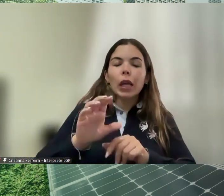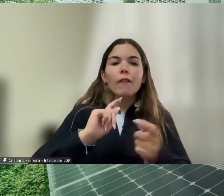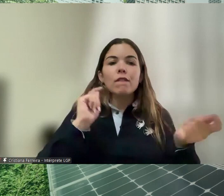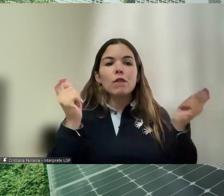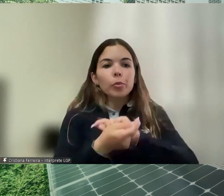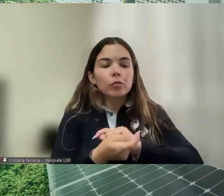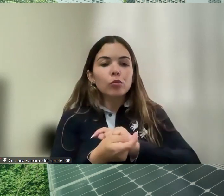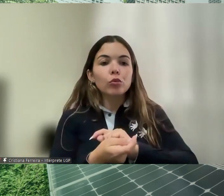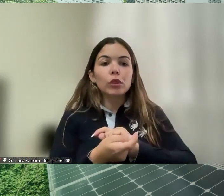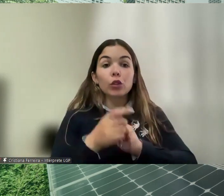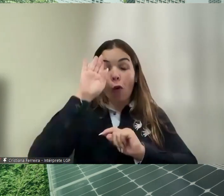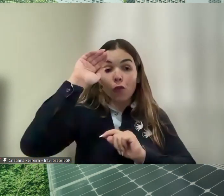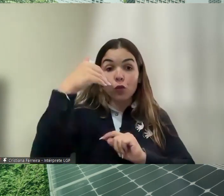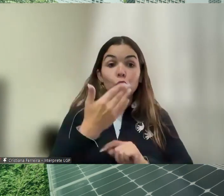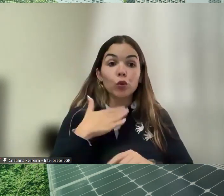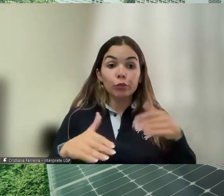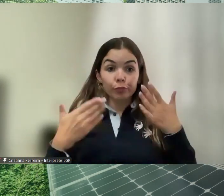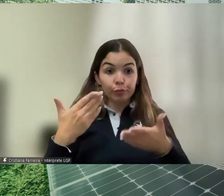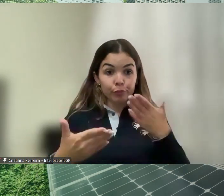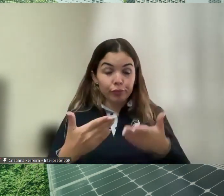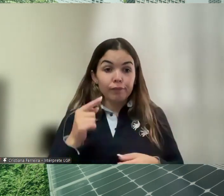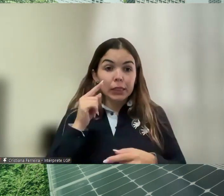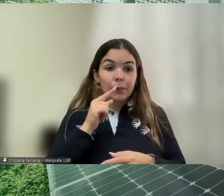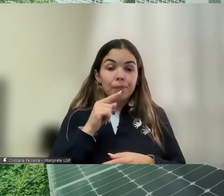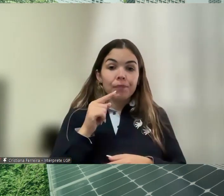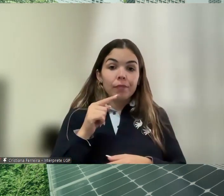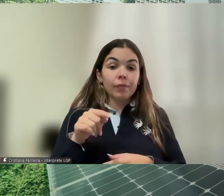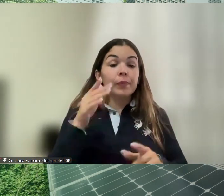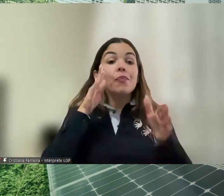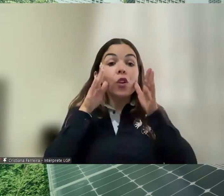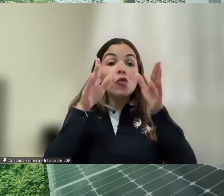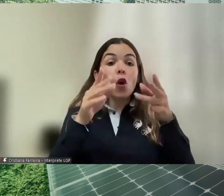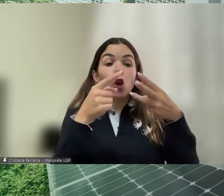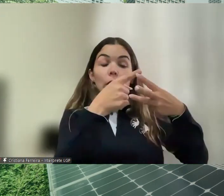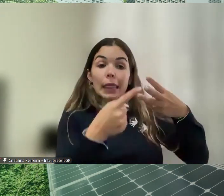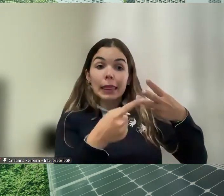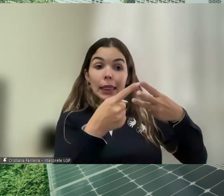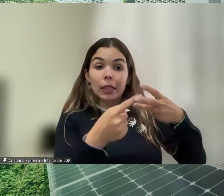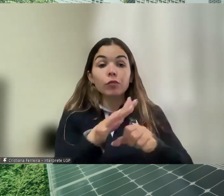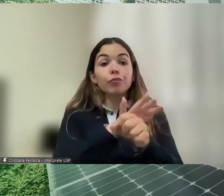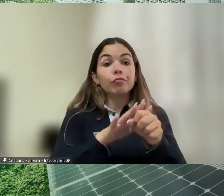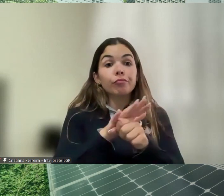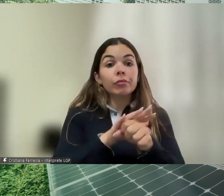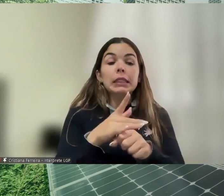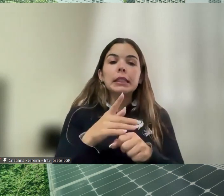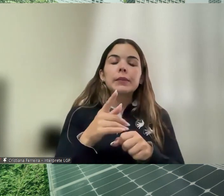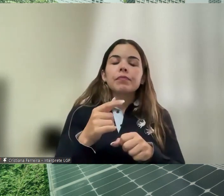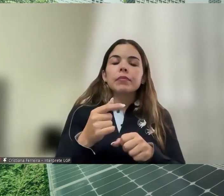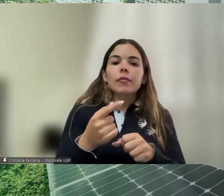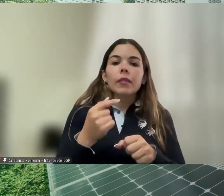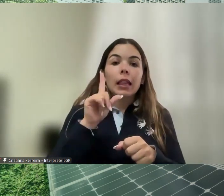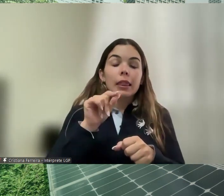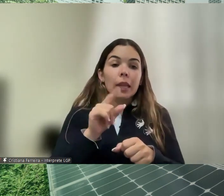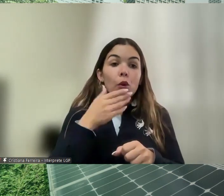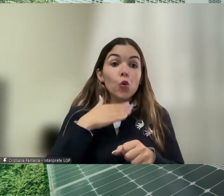futuro sustentável. Eles focavam-se em, essencialmente, 3 vertentes: as questões mais de utilização eficiente